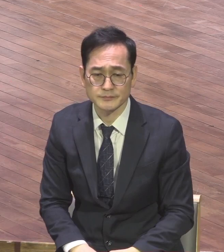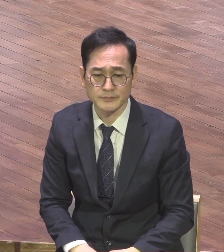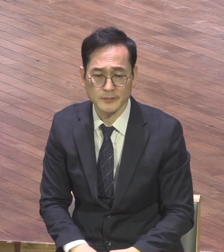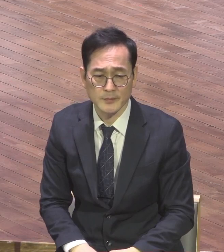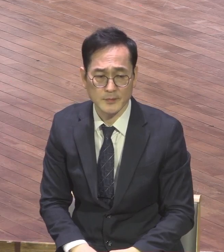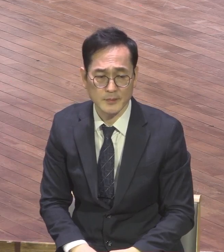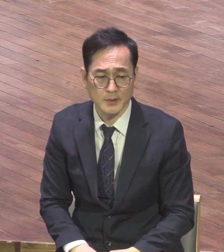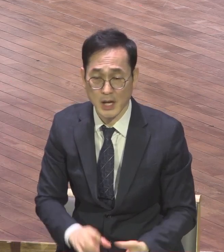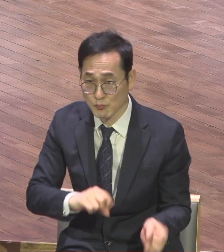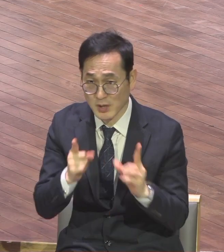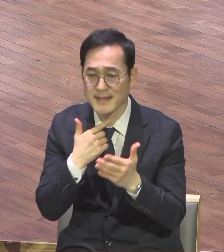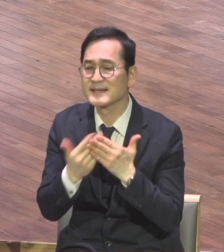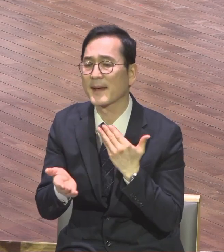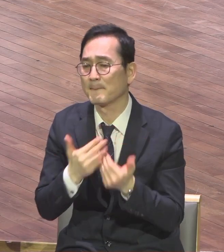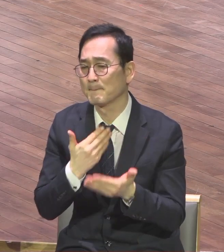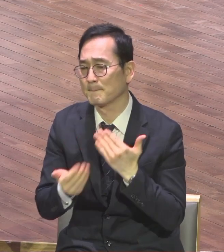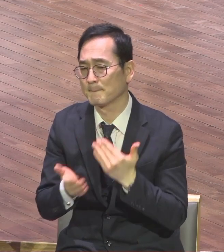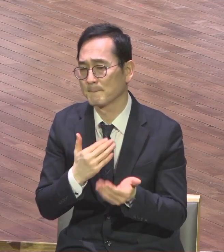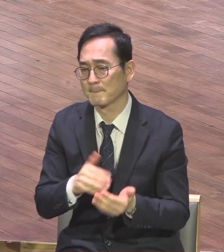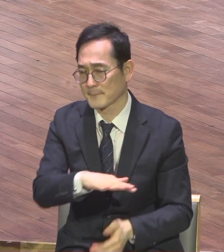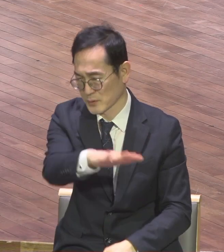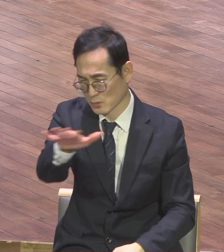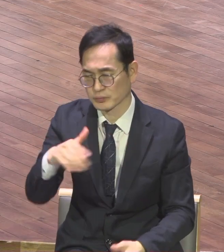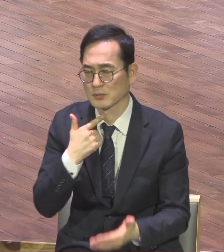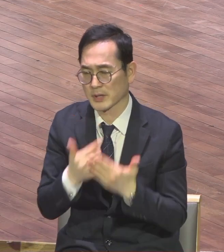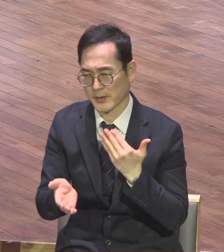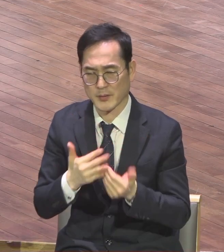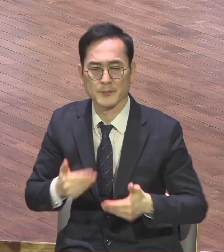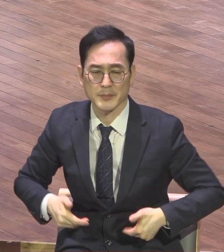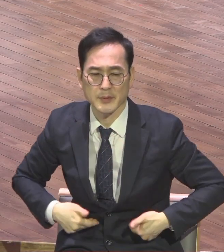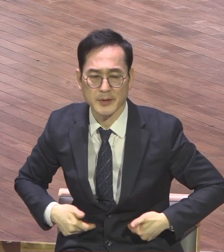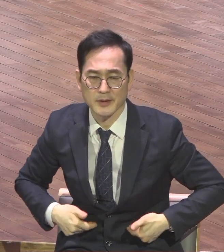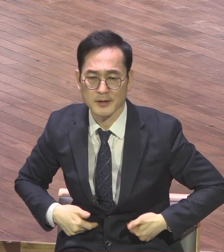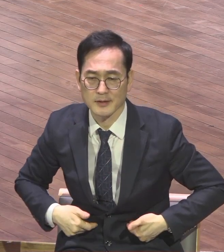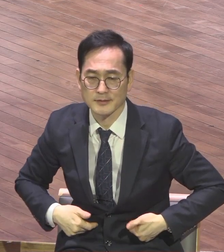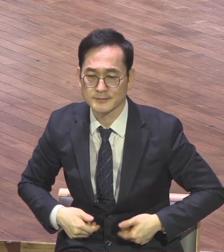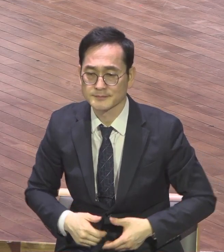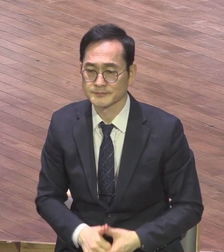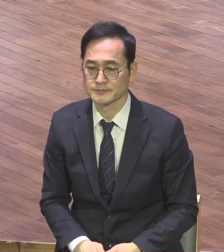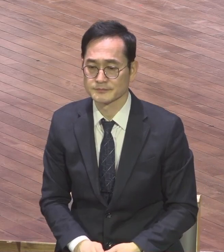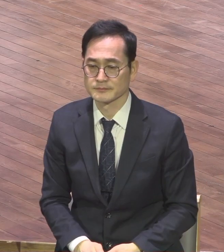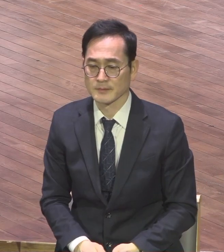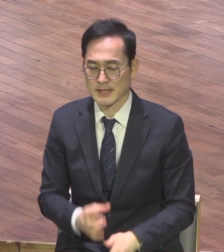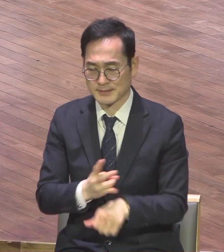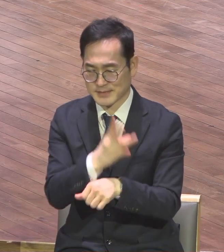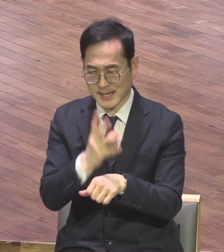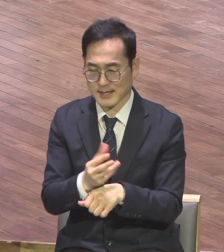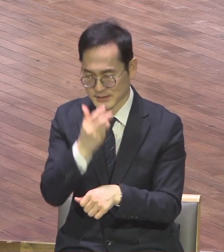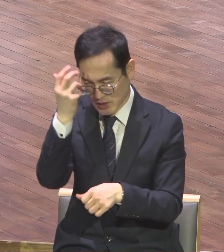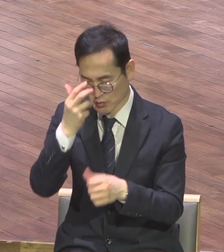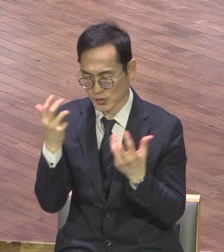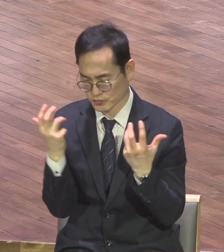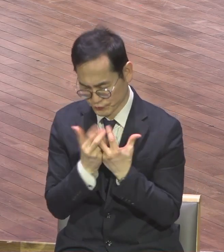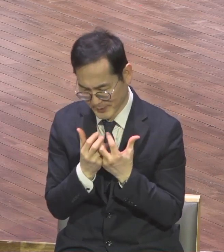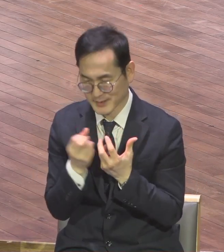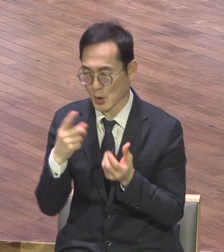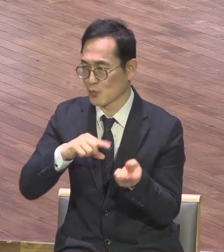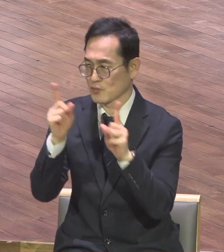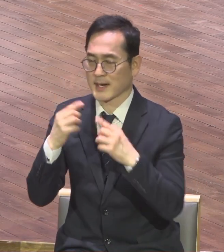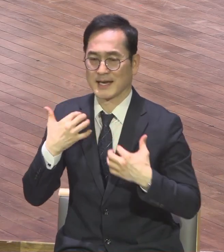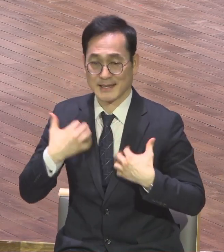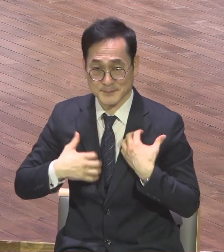거예요. 부활은 현재 진행형이에요. 매일 24로 충만히 부활의